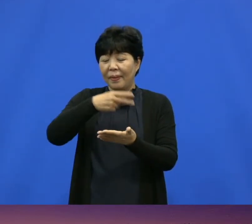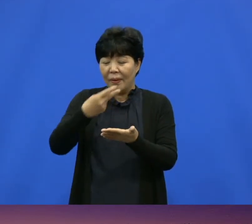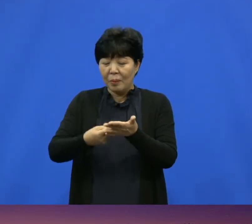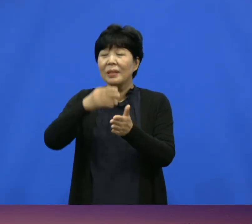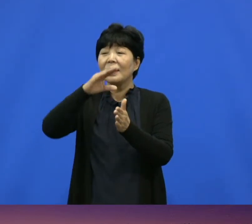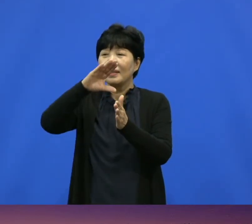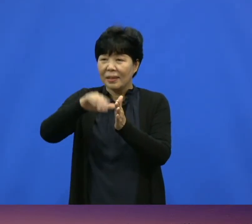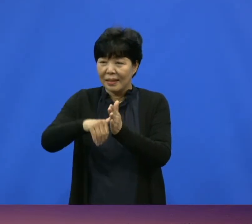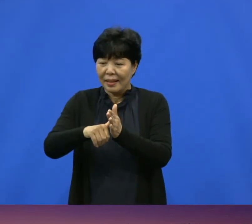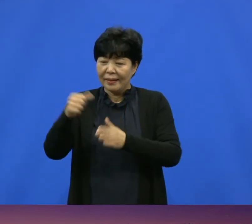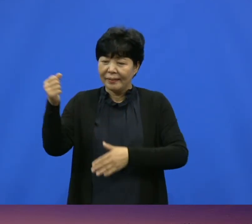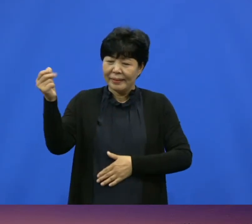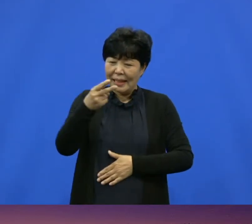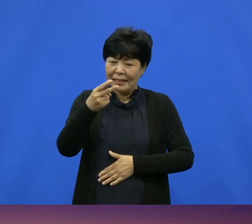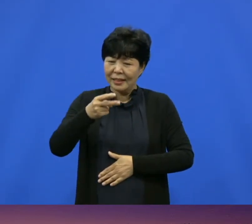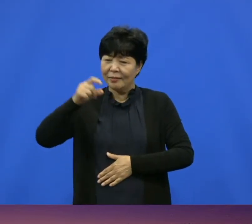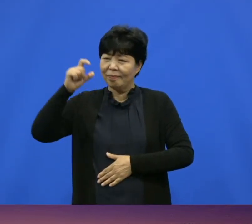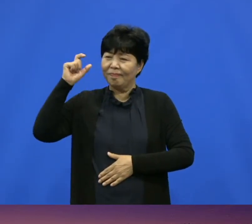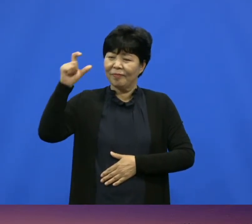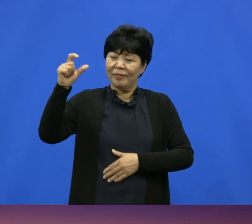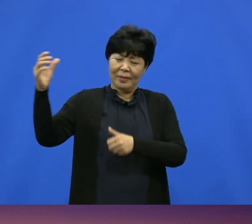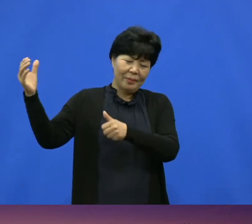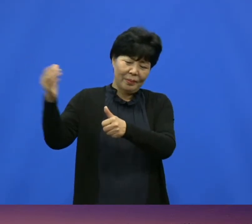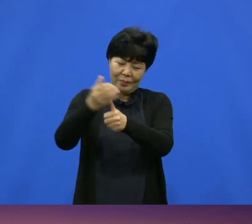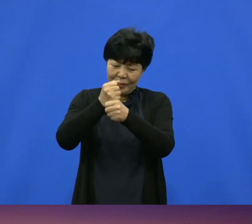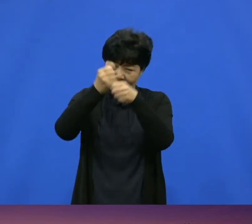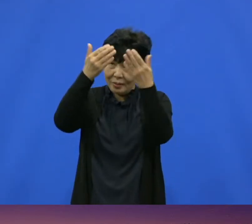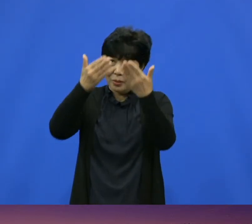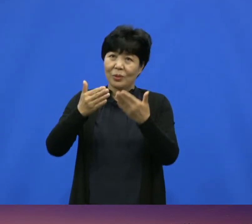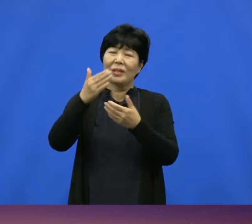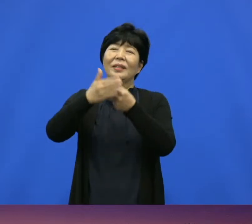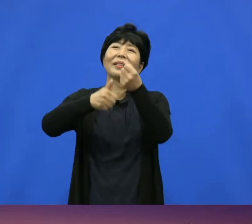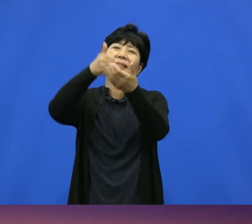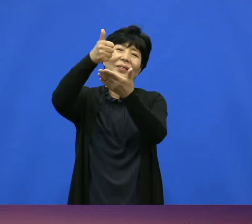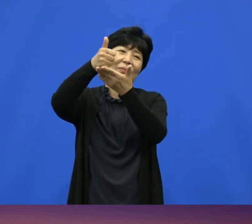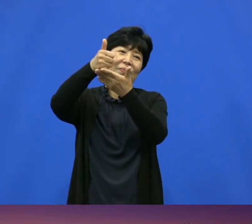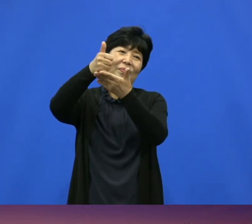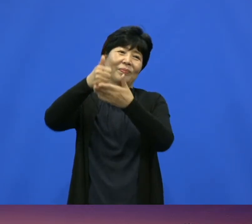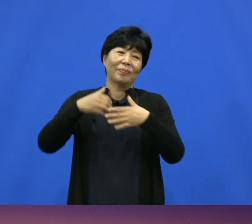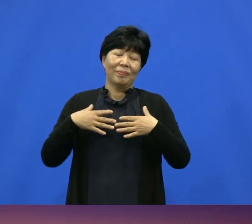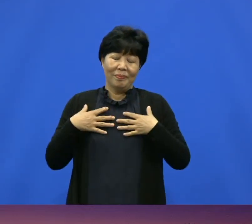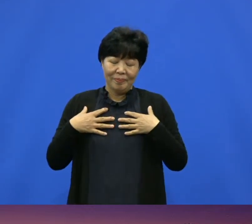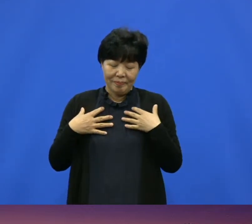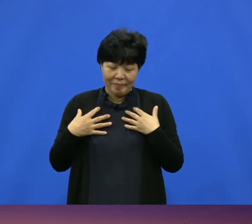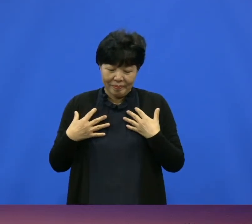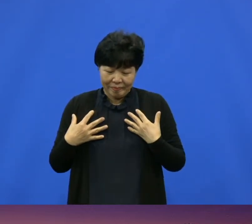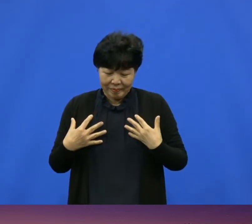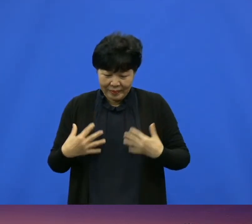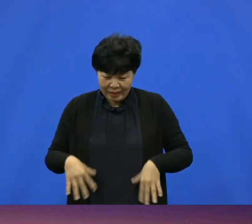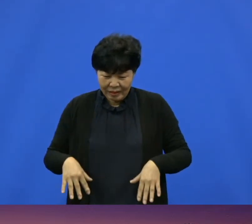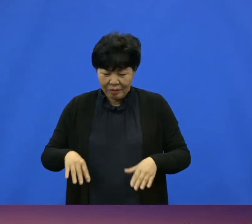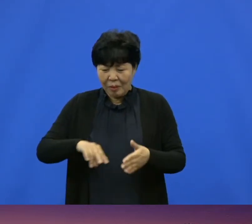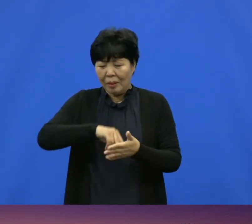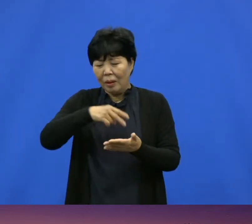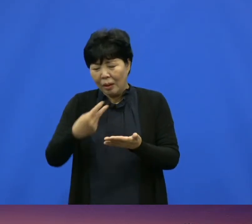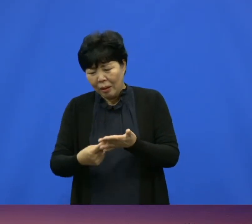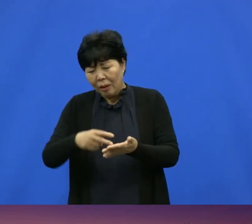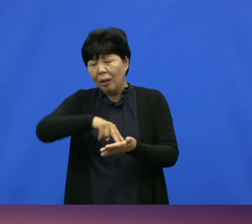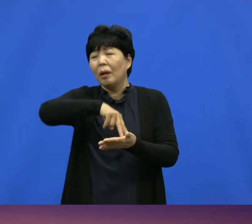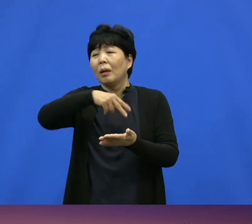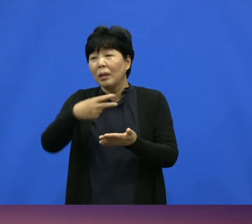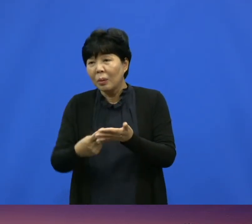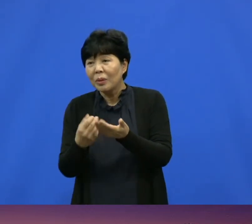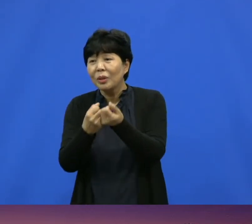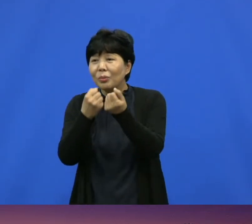할 때 우리를 더욱더 굳게 붙들어 주시는 하나님이세요. 하나님은 연약해서 넘어지고 또 넘어지는 자들을 또